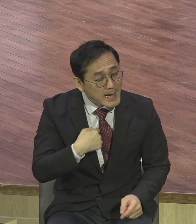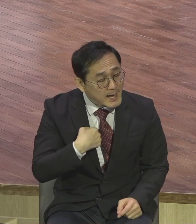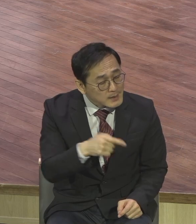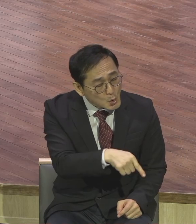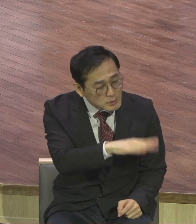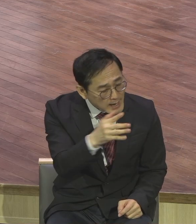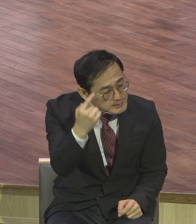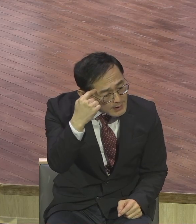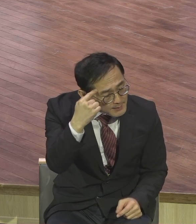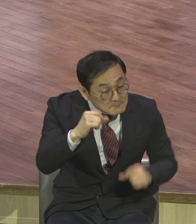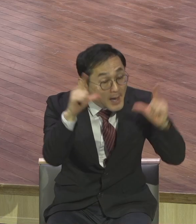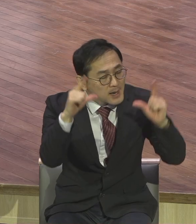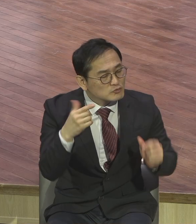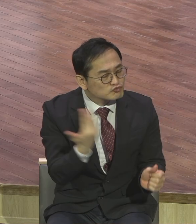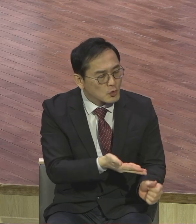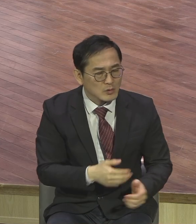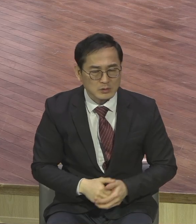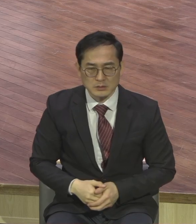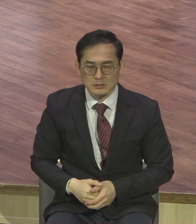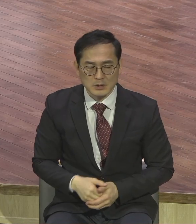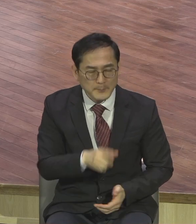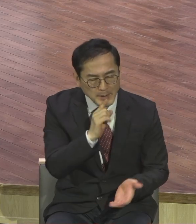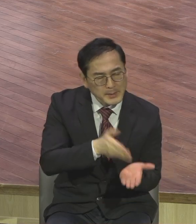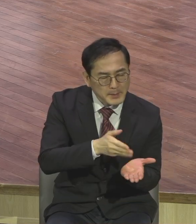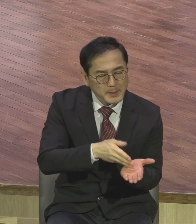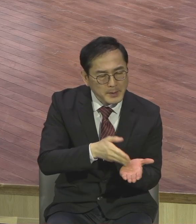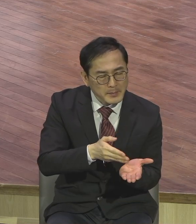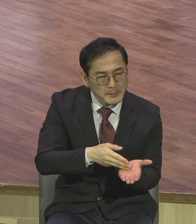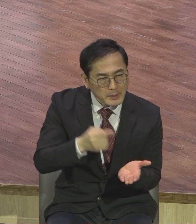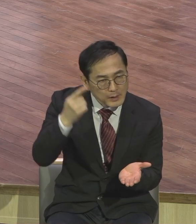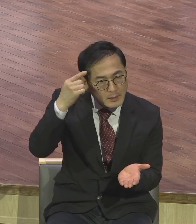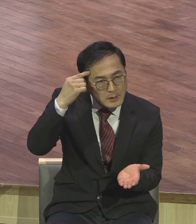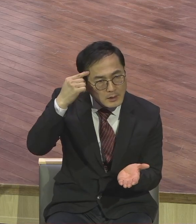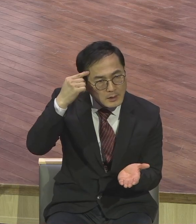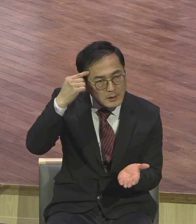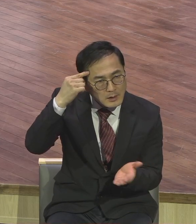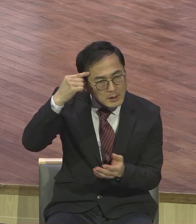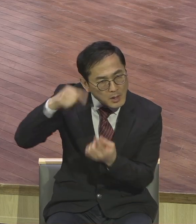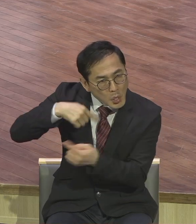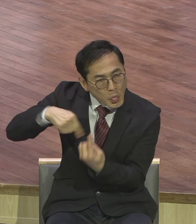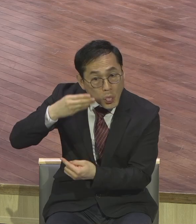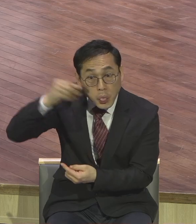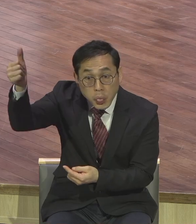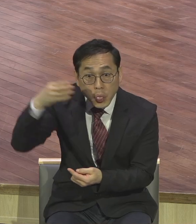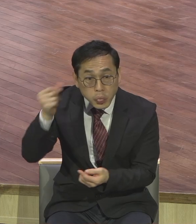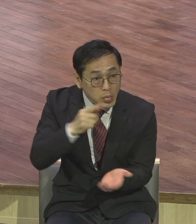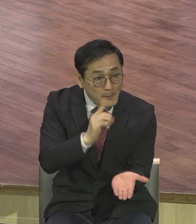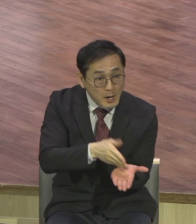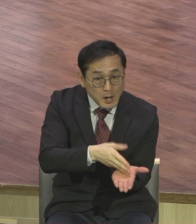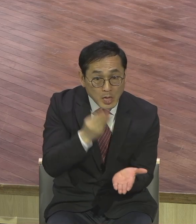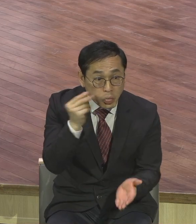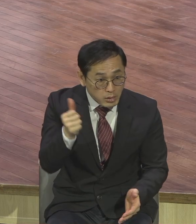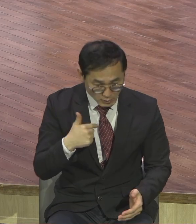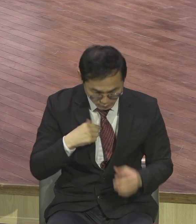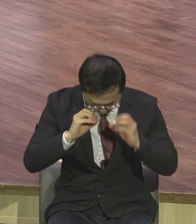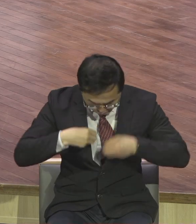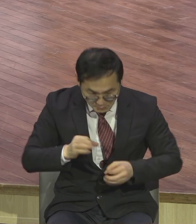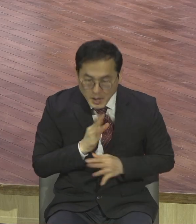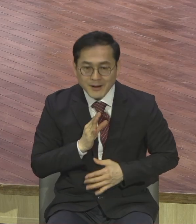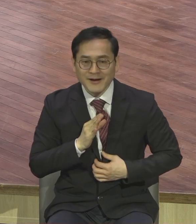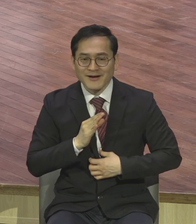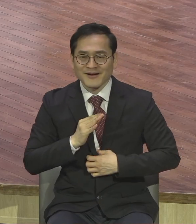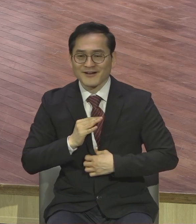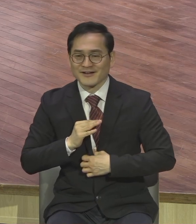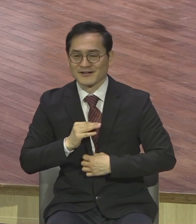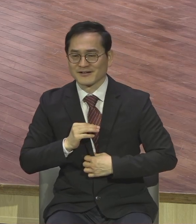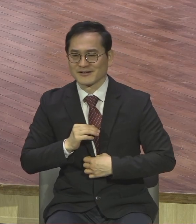자기가 말하면 자기가 놀래지. 야, 내가 이런 말도 할 수 있겠나. 그동안 들은 말씀이 잠재되어 있어가지고. 2022년